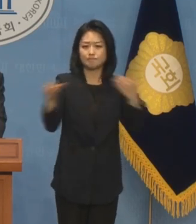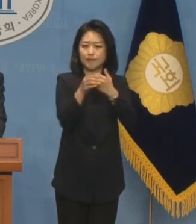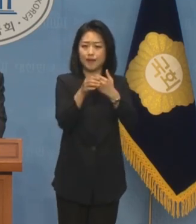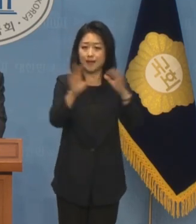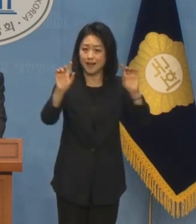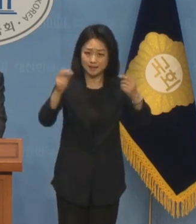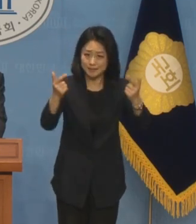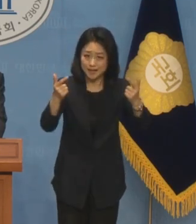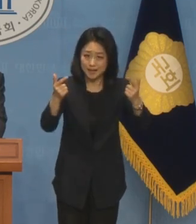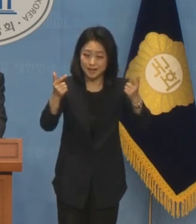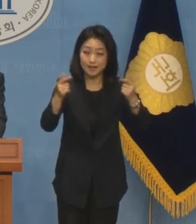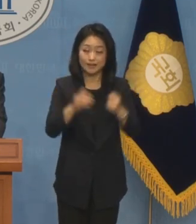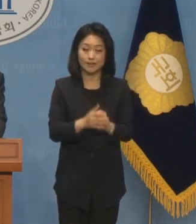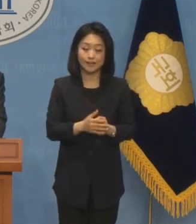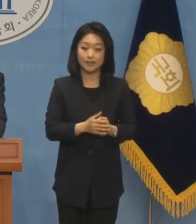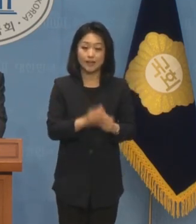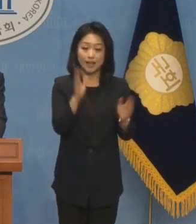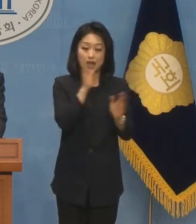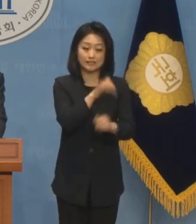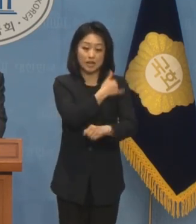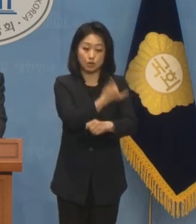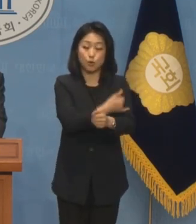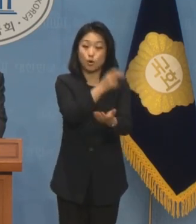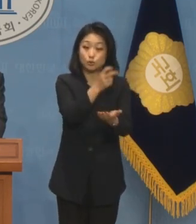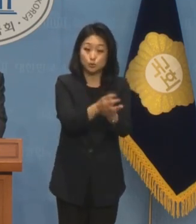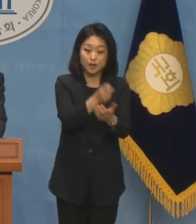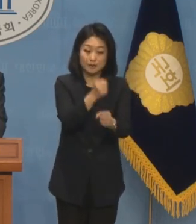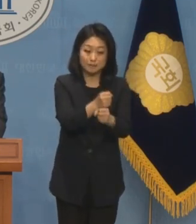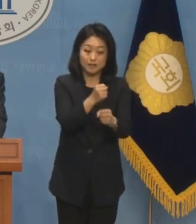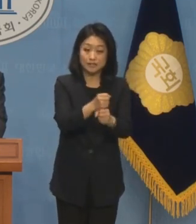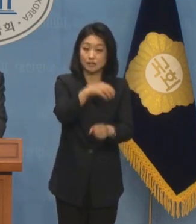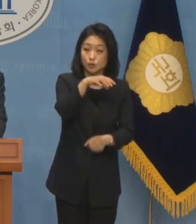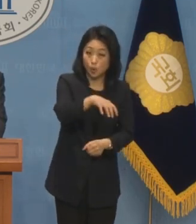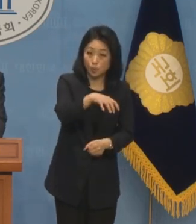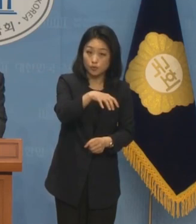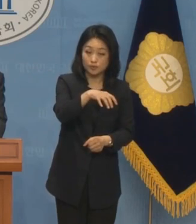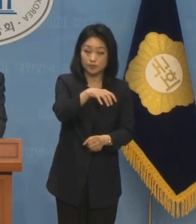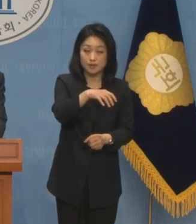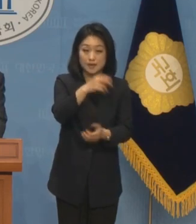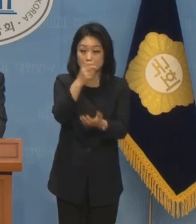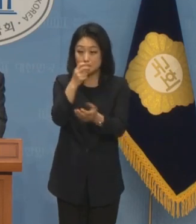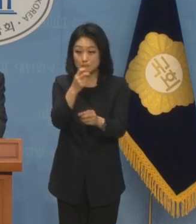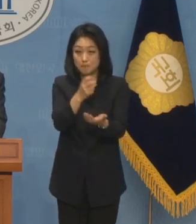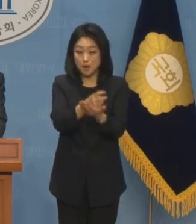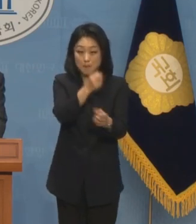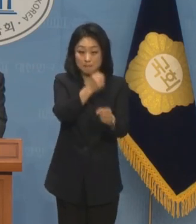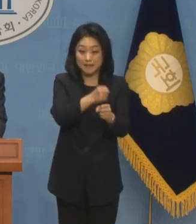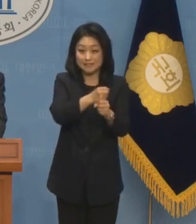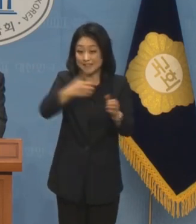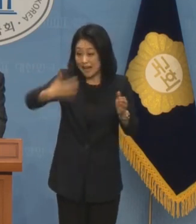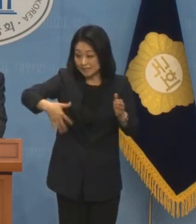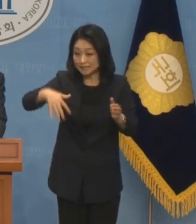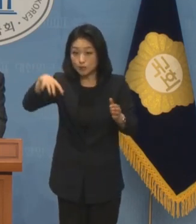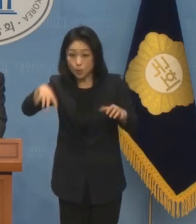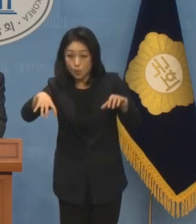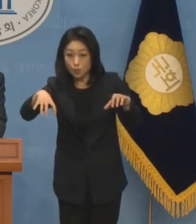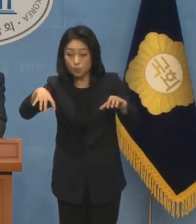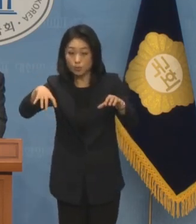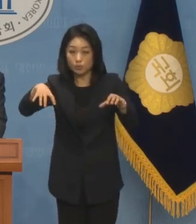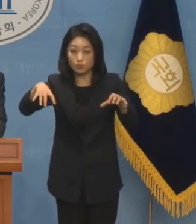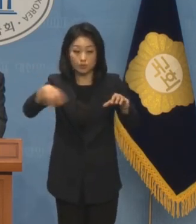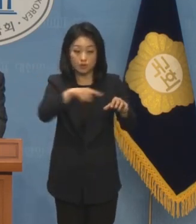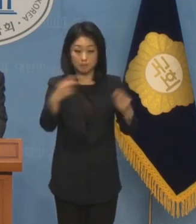아닙니다 학생인권 조례가 제정된 지역에서는 제정되지 않은 지역에 비해 교 치매